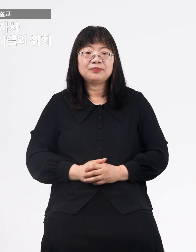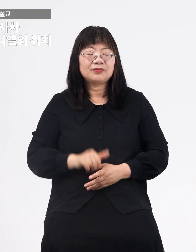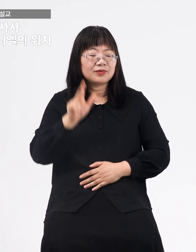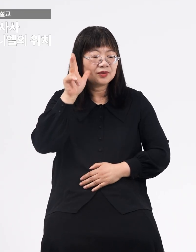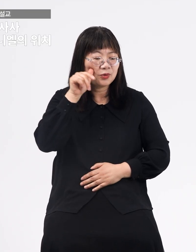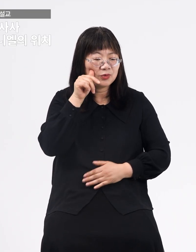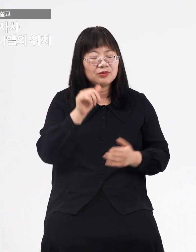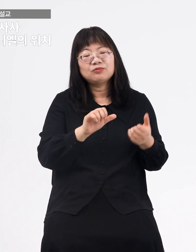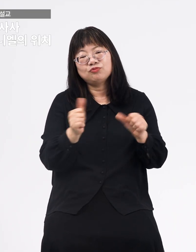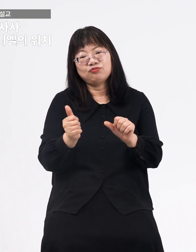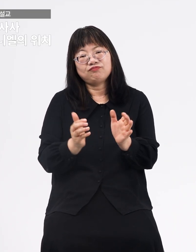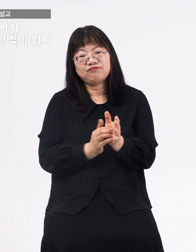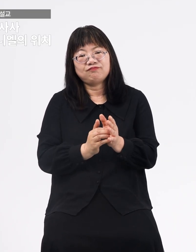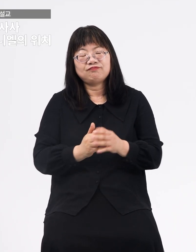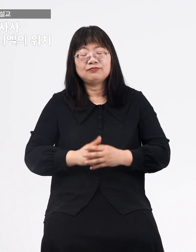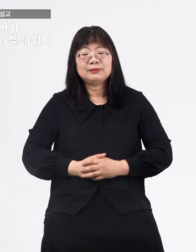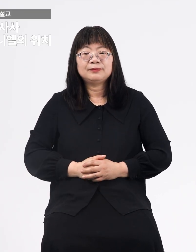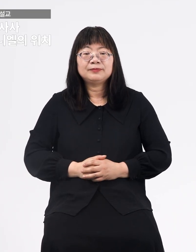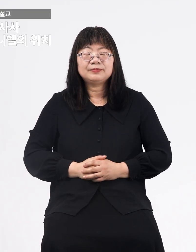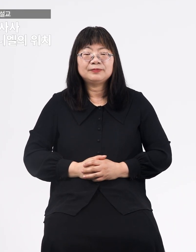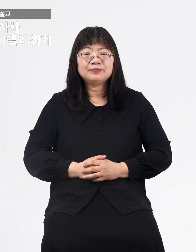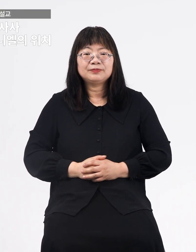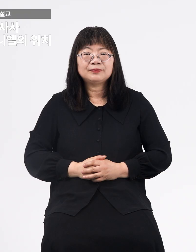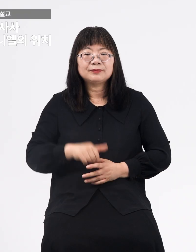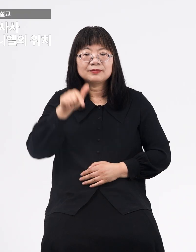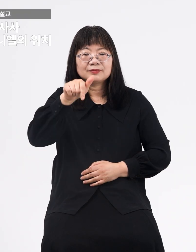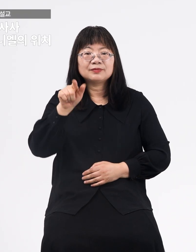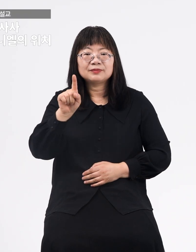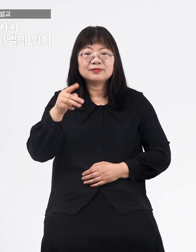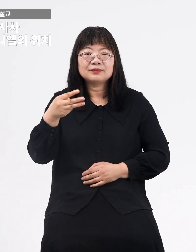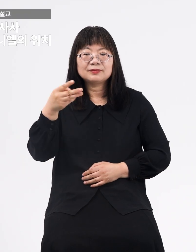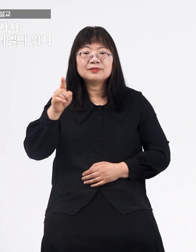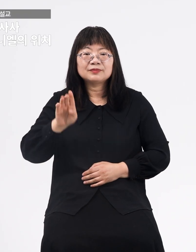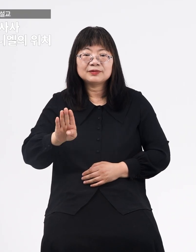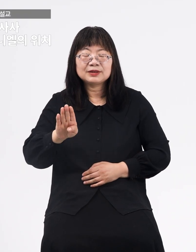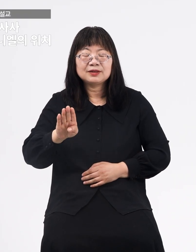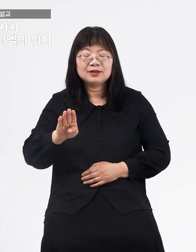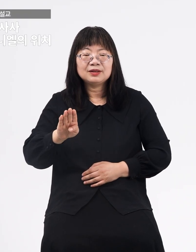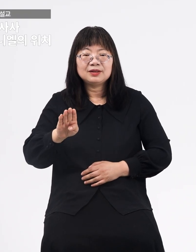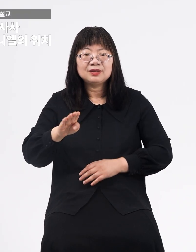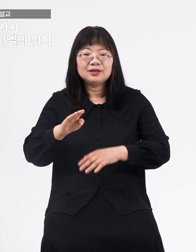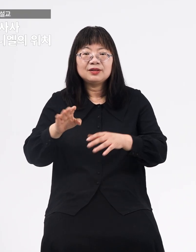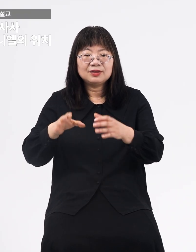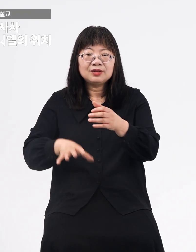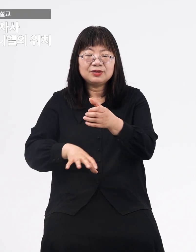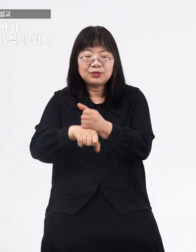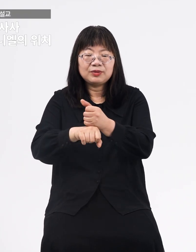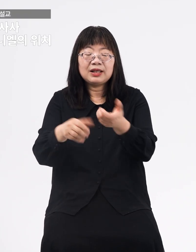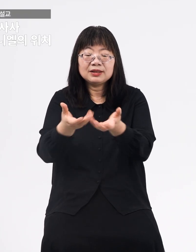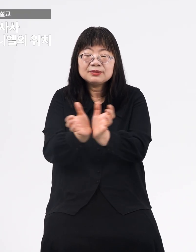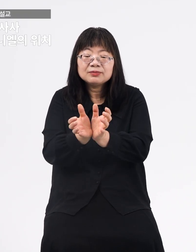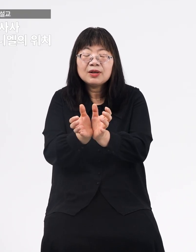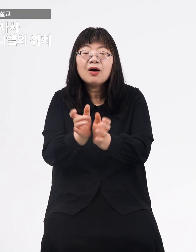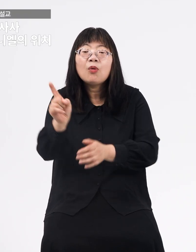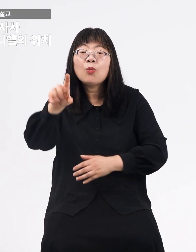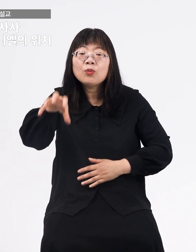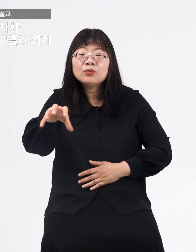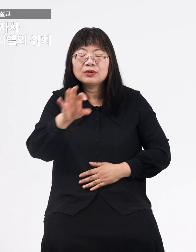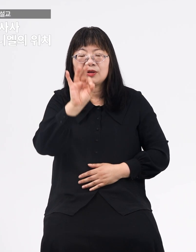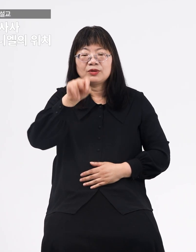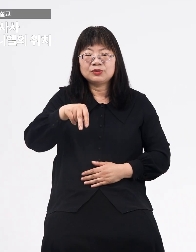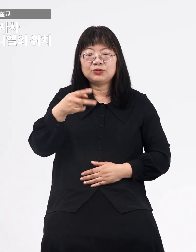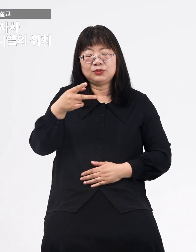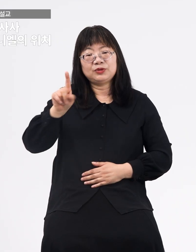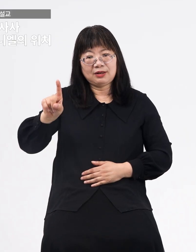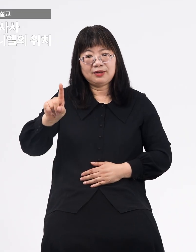여호수아는 죽고, 근데 그 갈렙은 어느 지파입니까? 유다 지파예요.